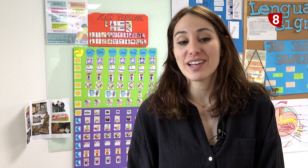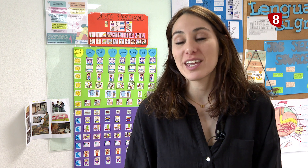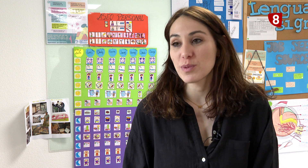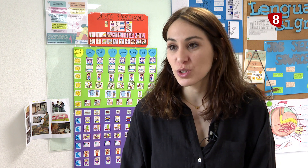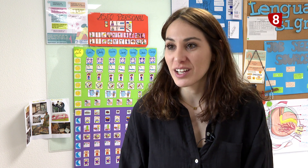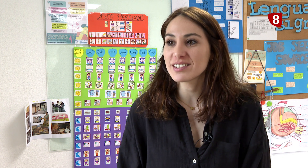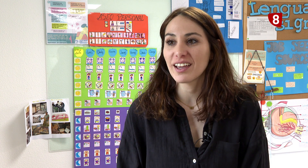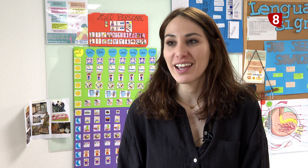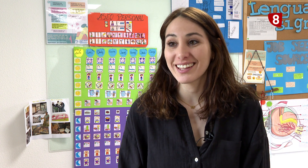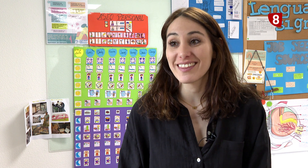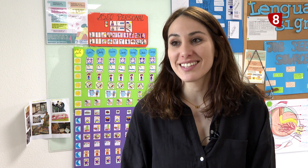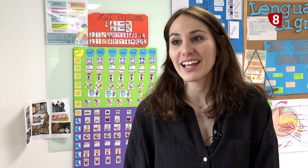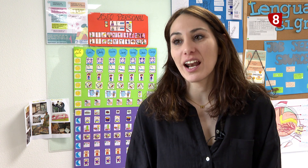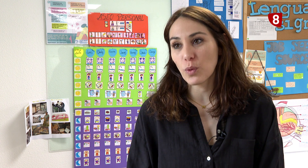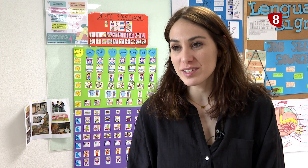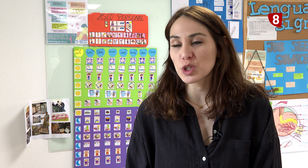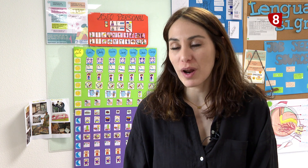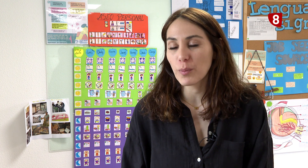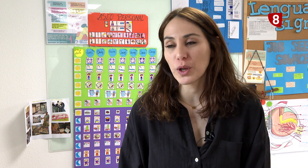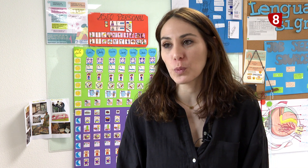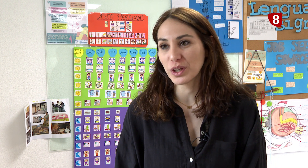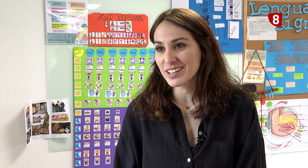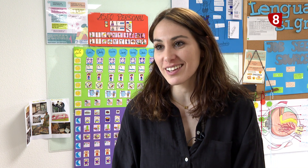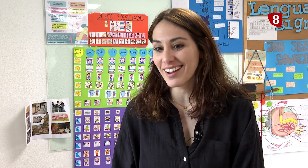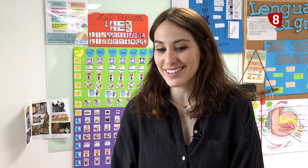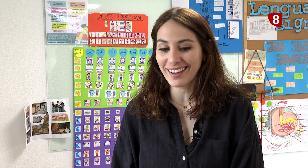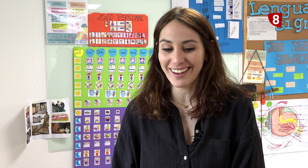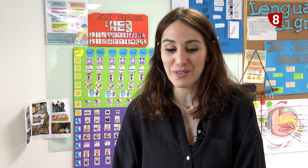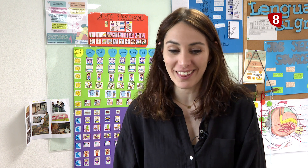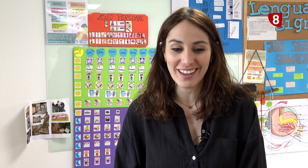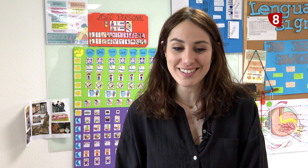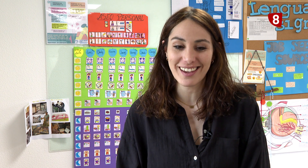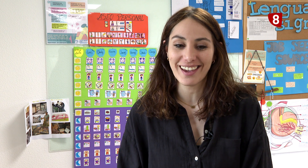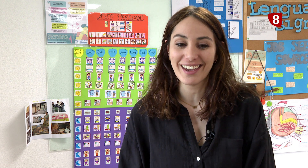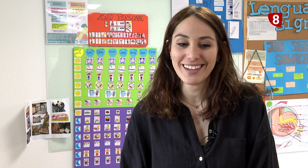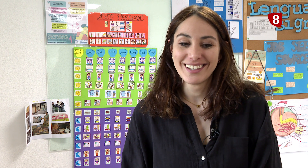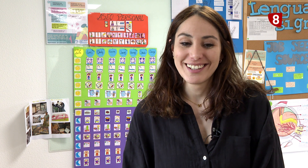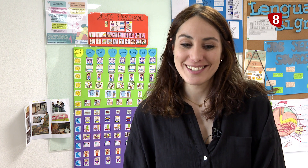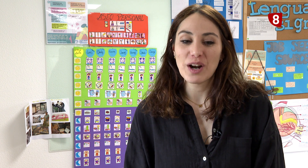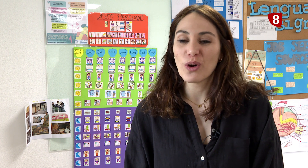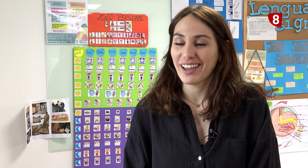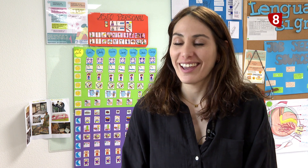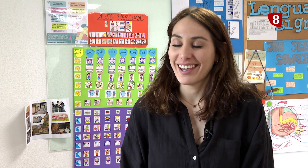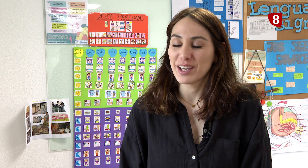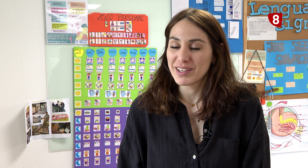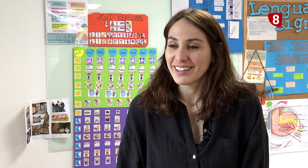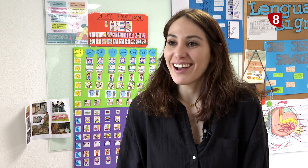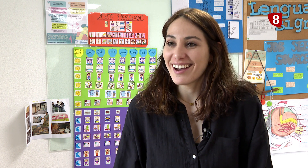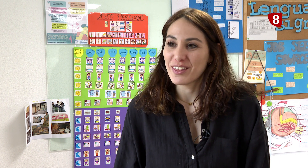aquellas personas que necesitan la lengua de signos para poder comunicarse. Así que la verdad es que es algo que me llena